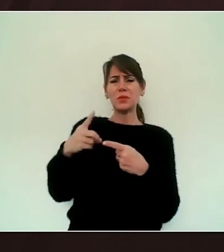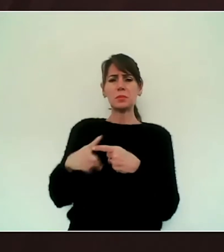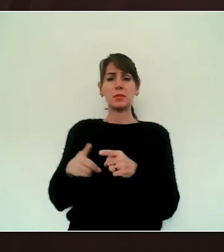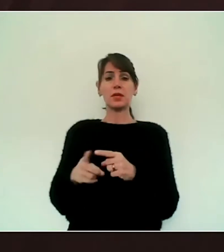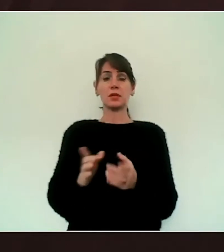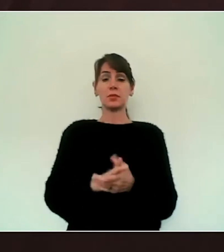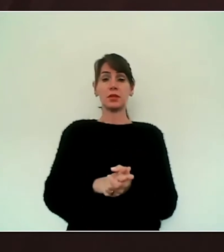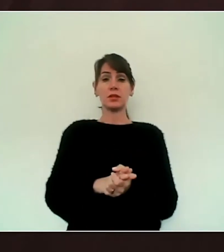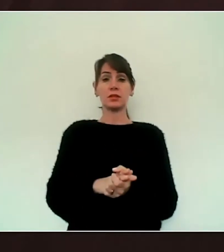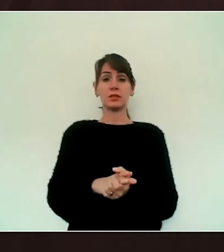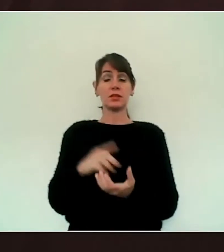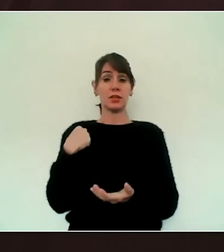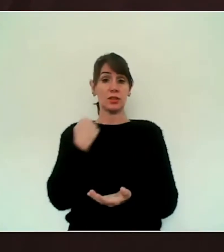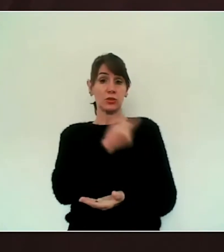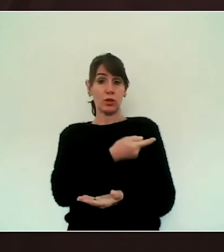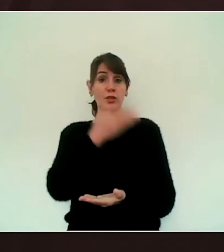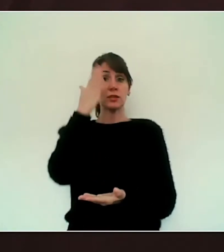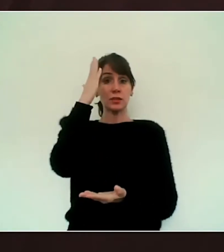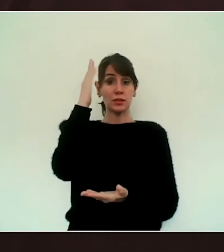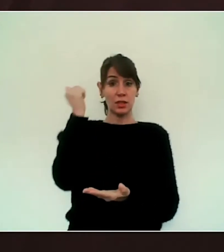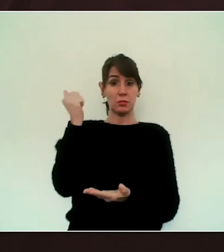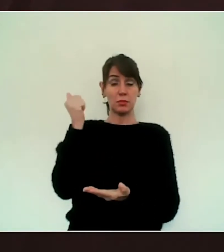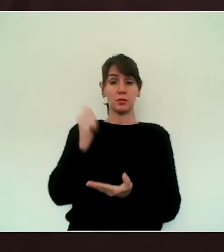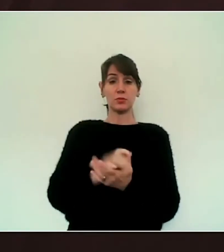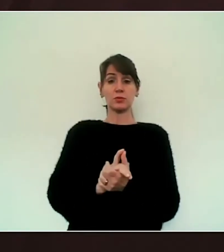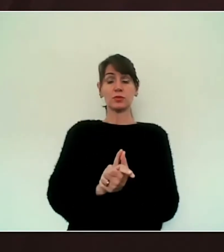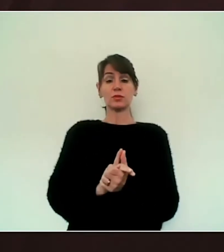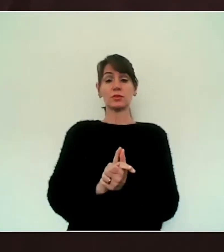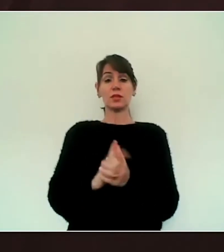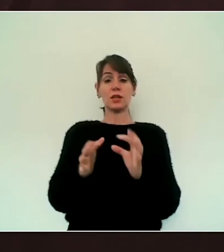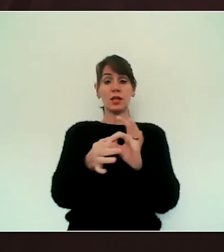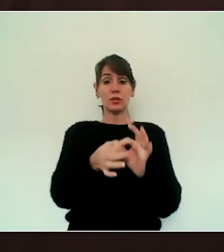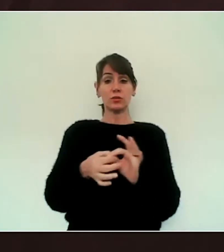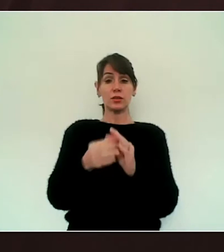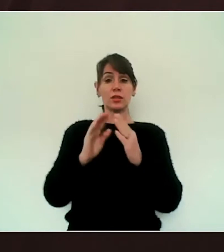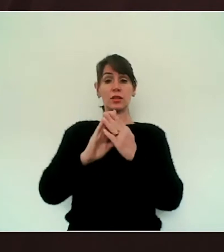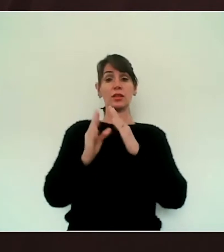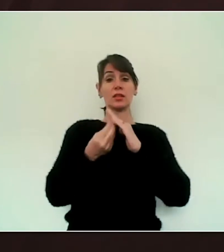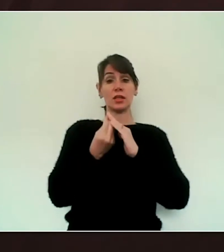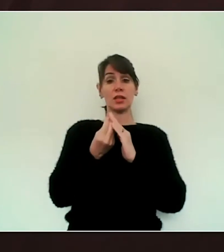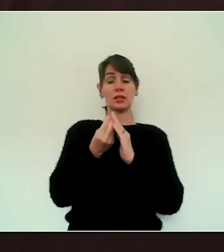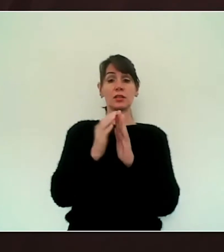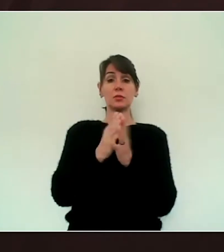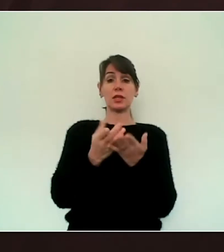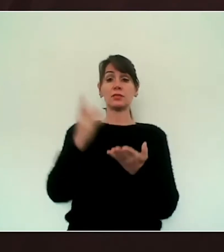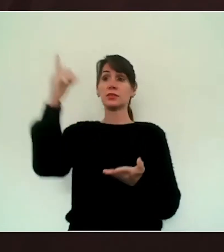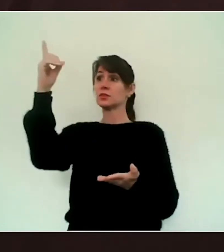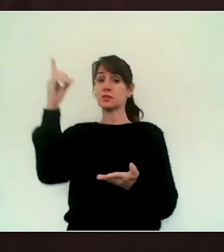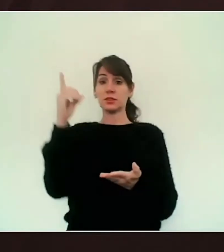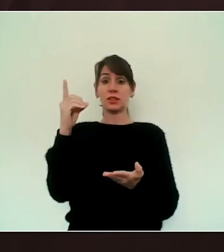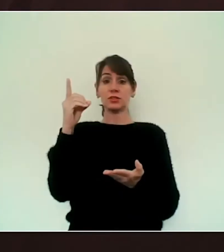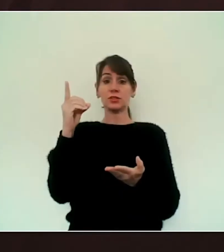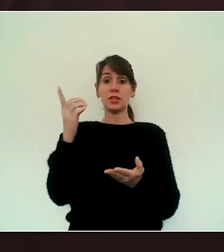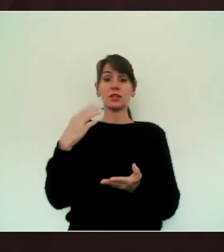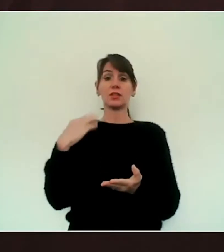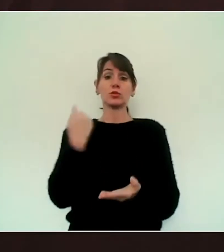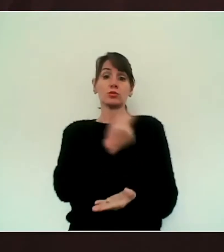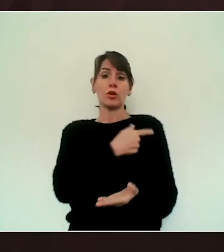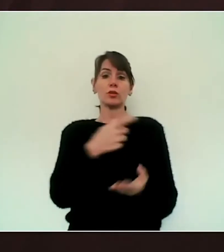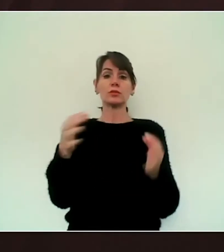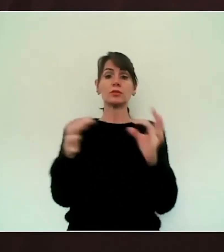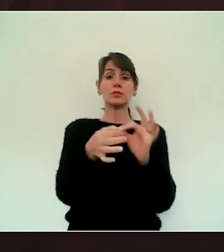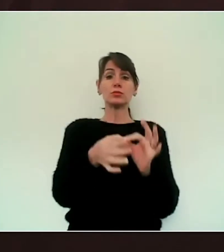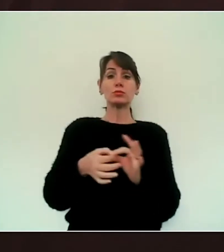igreja é a palavra. É ou não é? A palavra de Deus nos mantém em unidade, unânimes, seguindo numa só